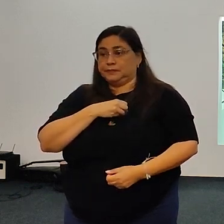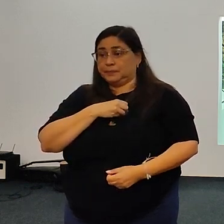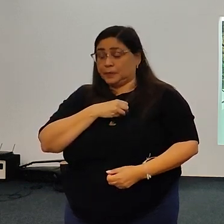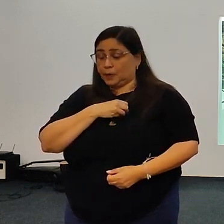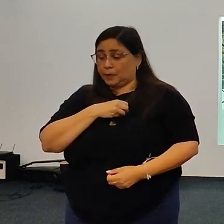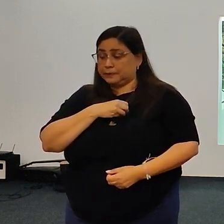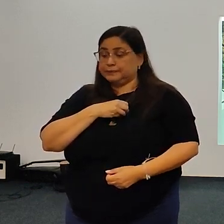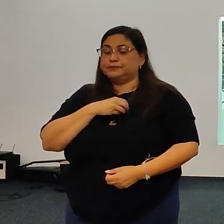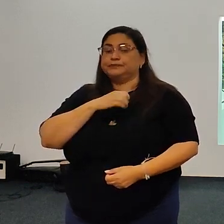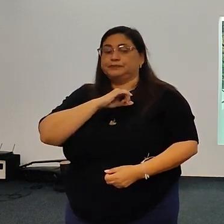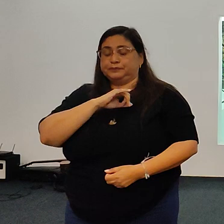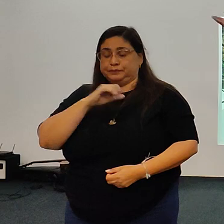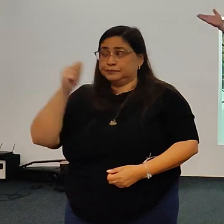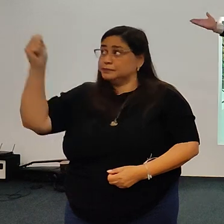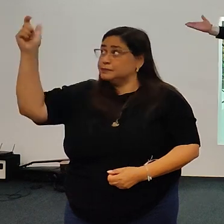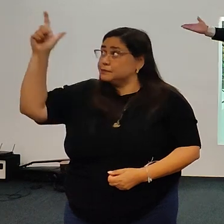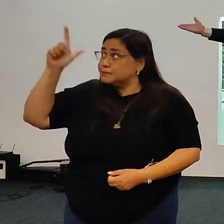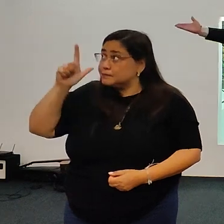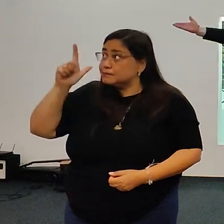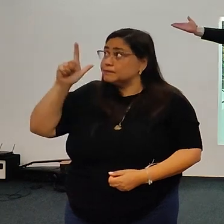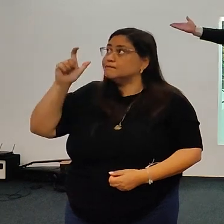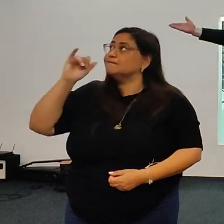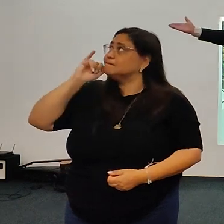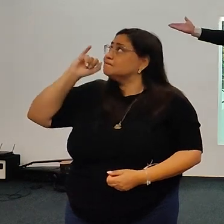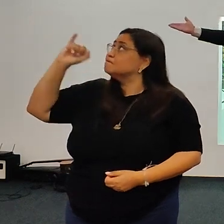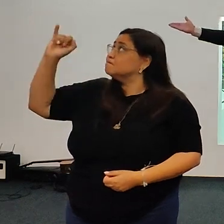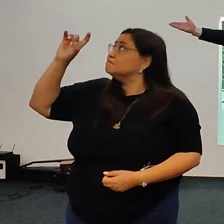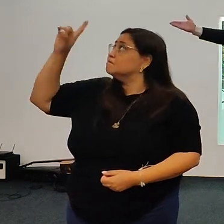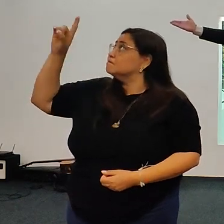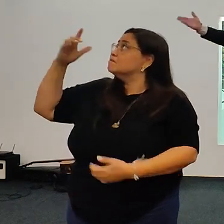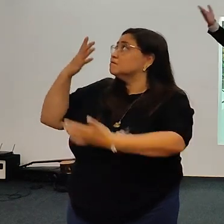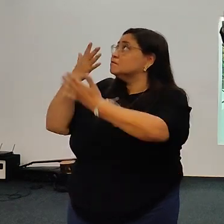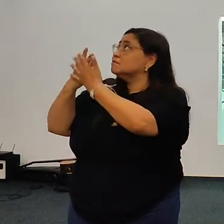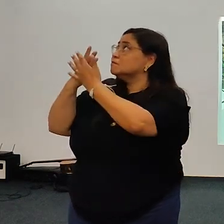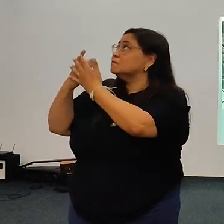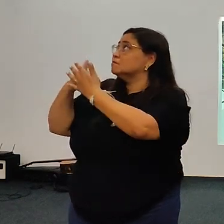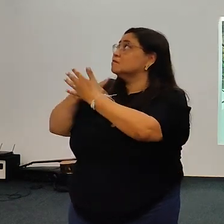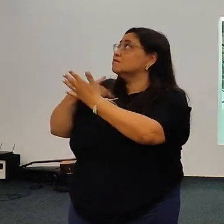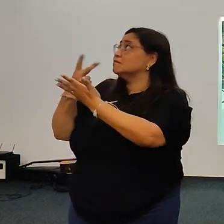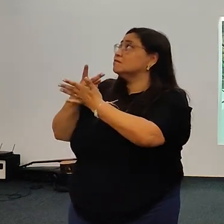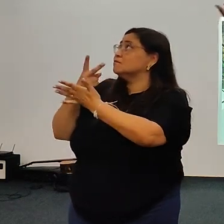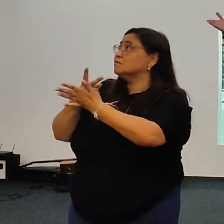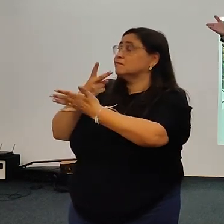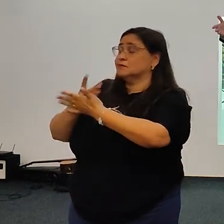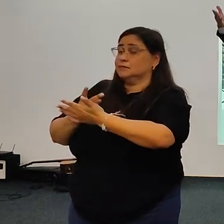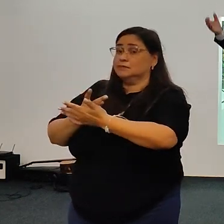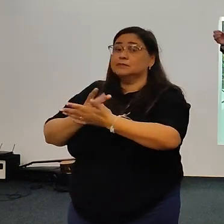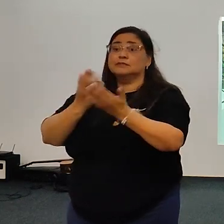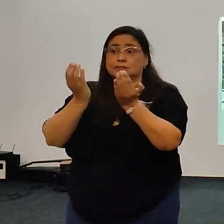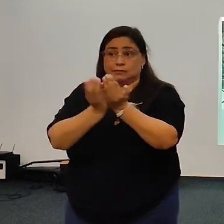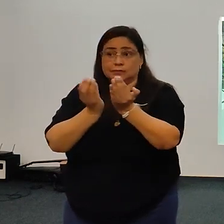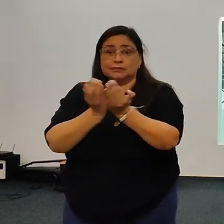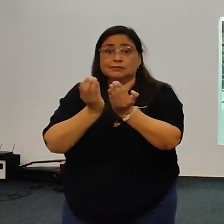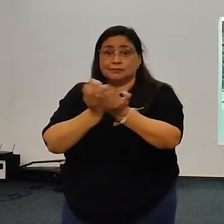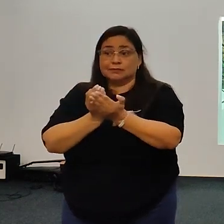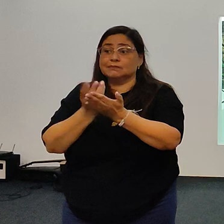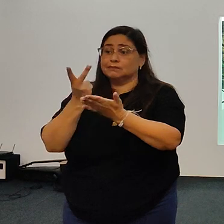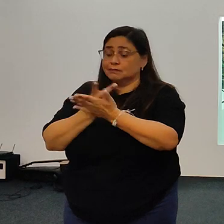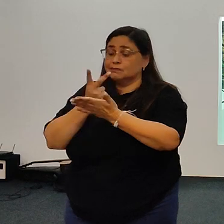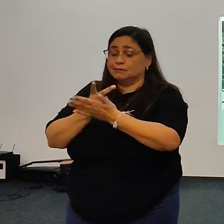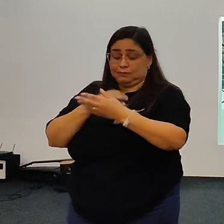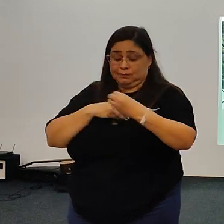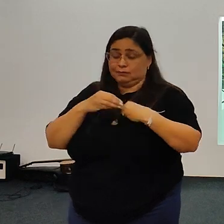Por isso ele diz que aquele que está na luz confessa os seus pecados a Deus. Porque por mais que é crente, vai errar, vai falhar,